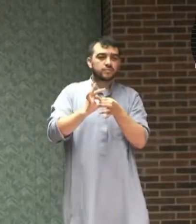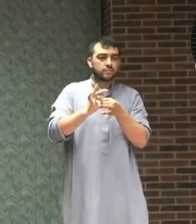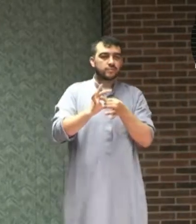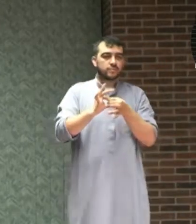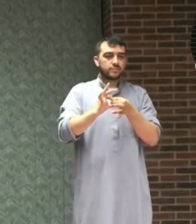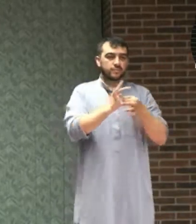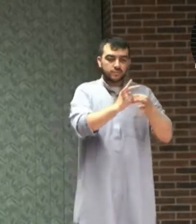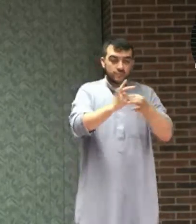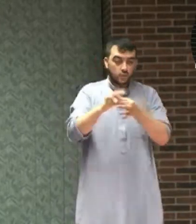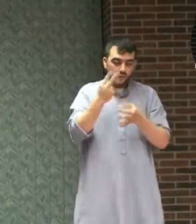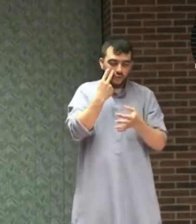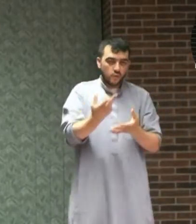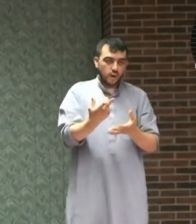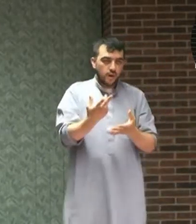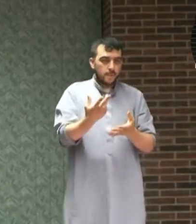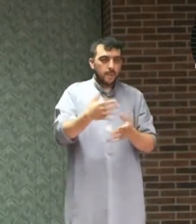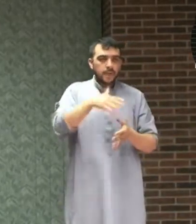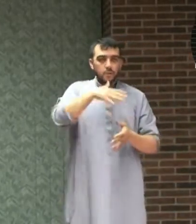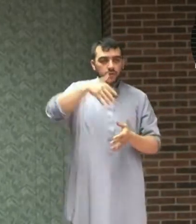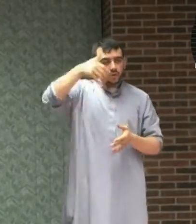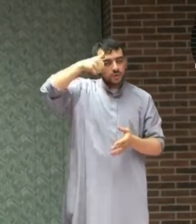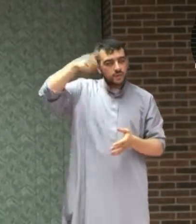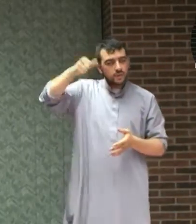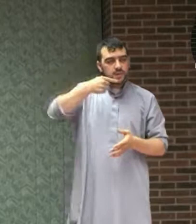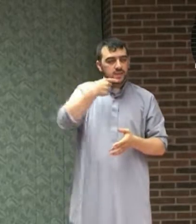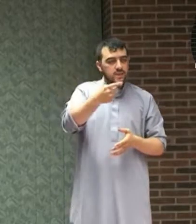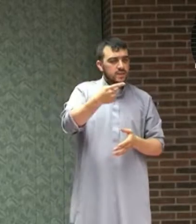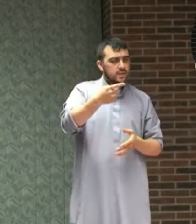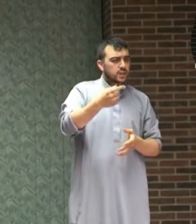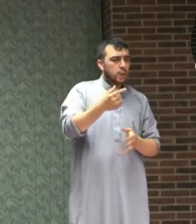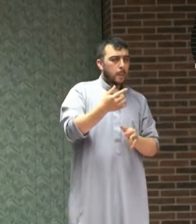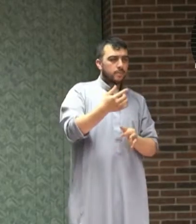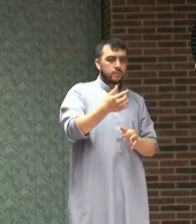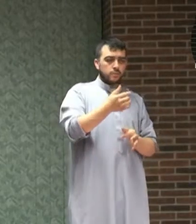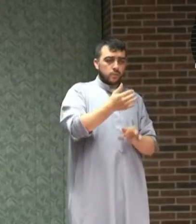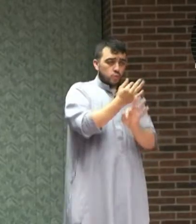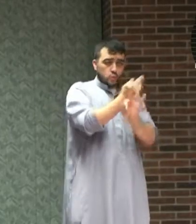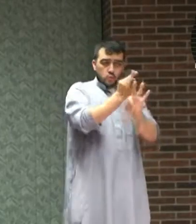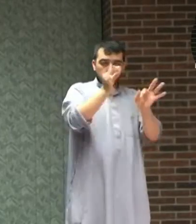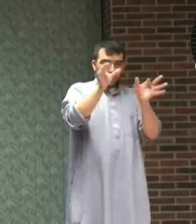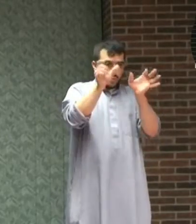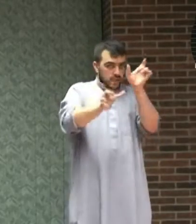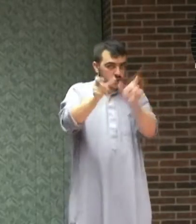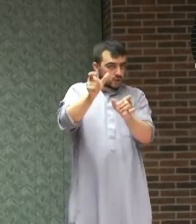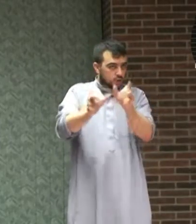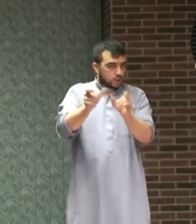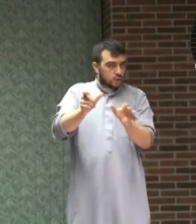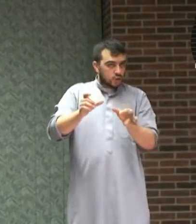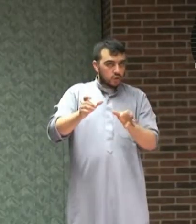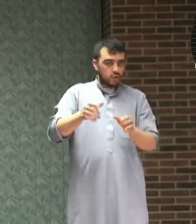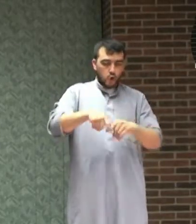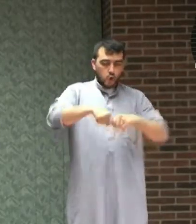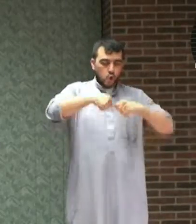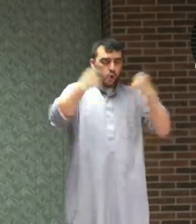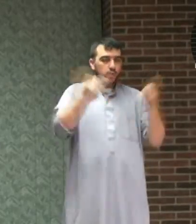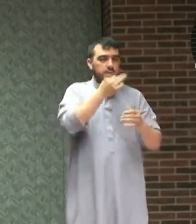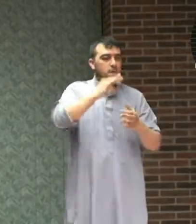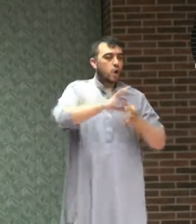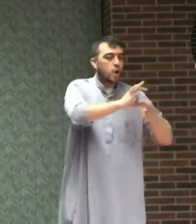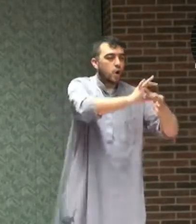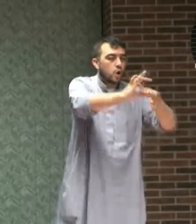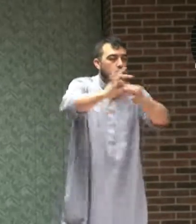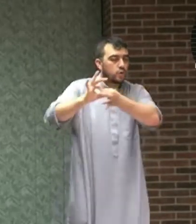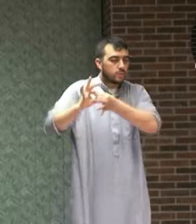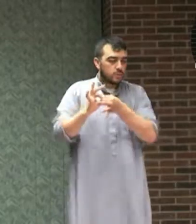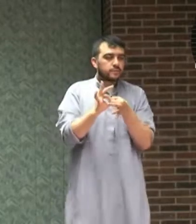Alors, le prophète nous enseigne, il dit « Siyam yawma tasumun ». Le siyam commence le jour où vous jeûnez, où la communauté se